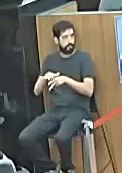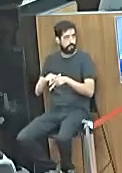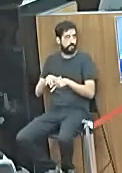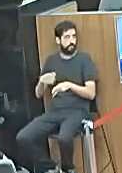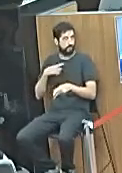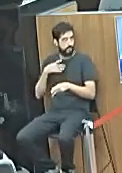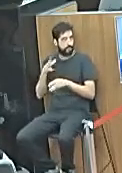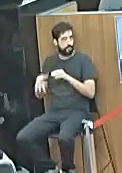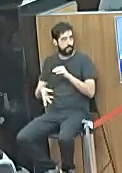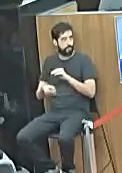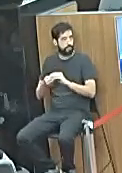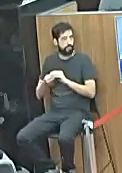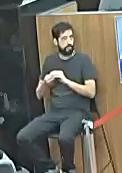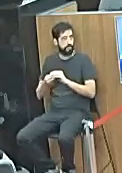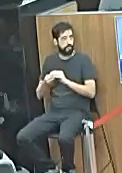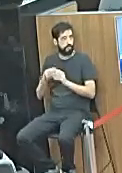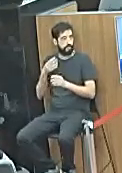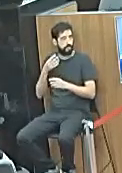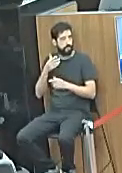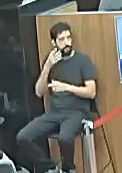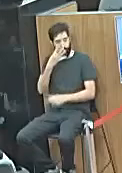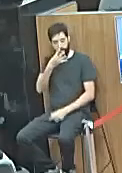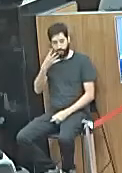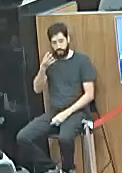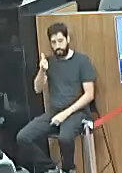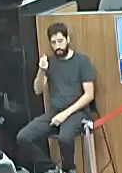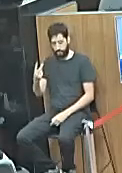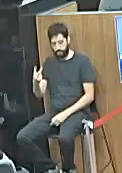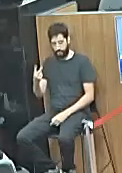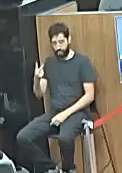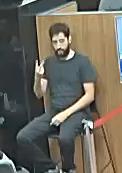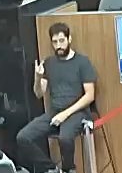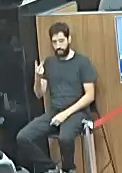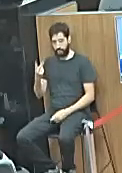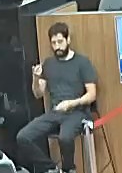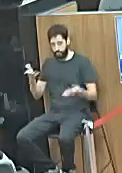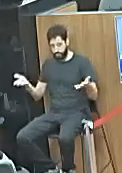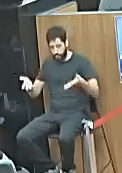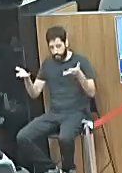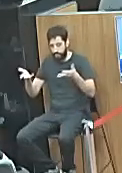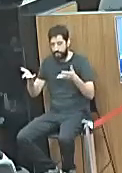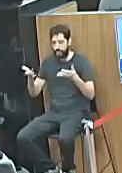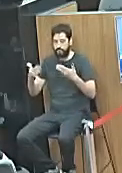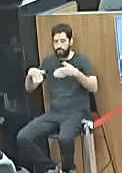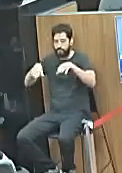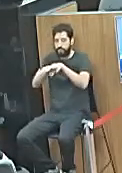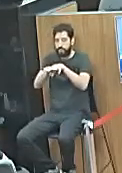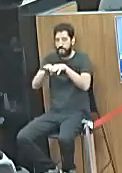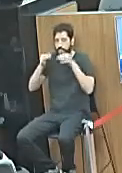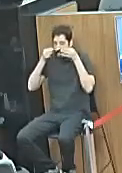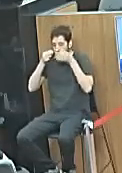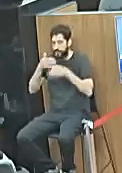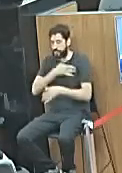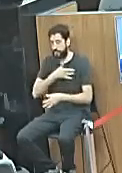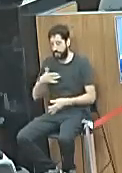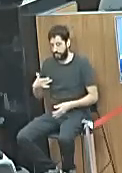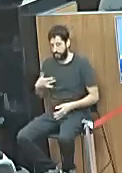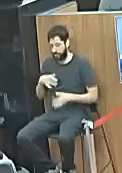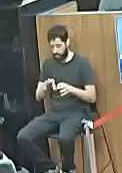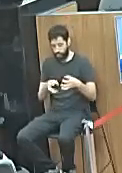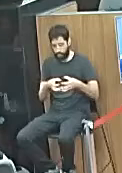finalidade da ação 4462 promoção de equidade e atenção à saúde dos grupos e